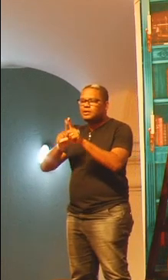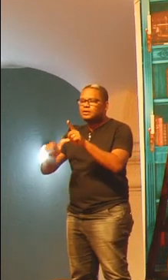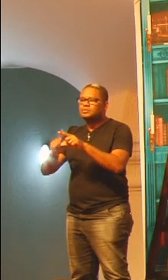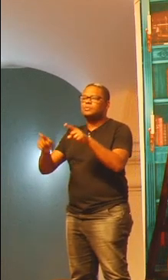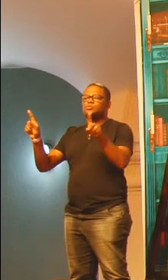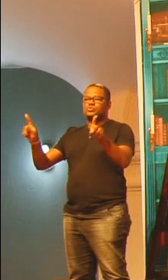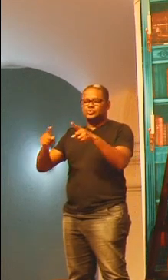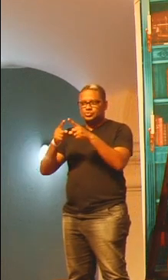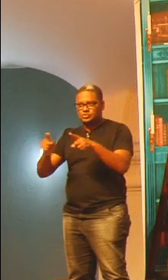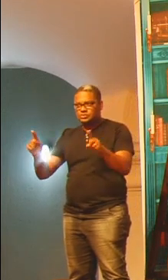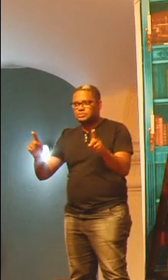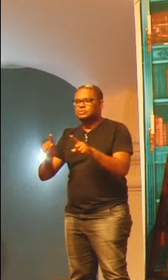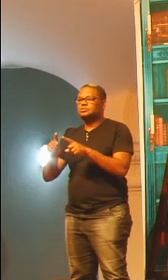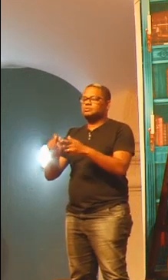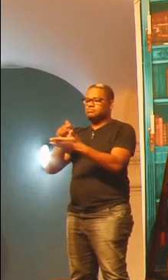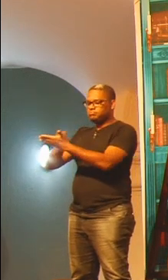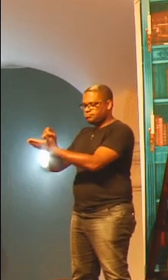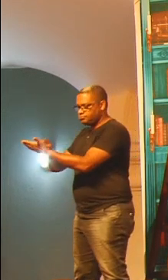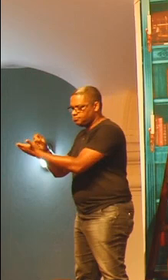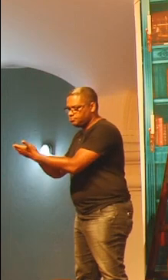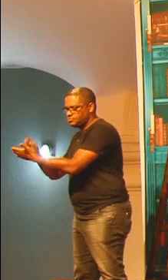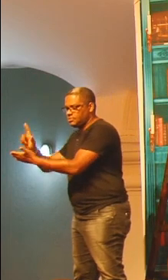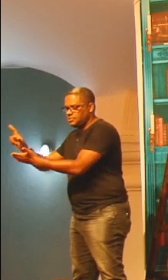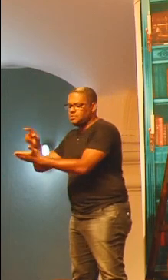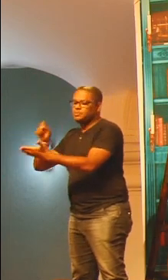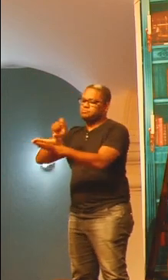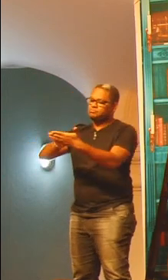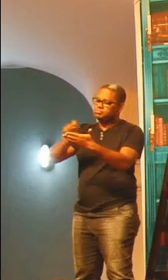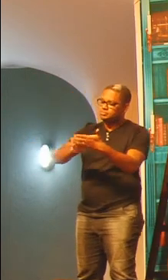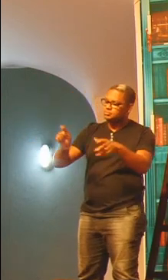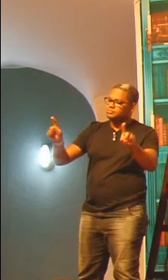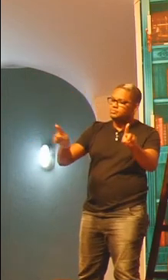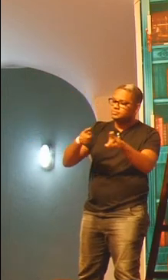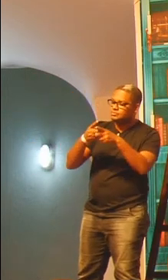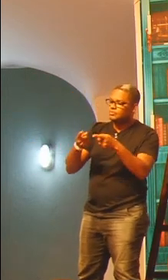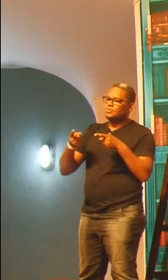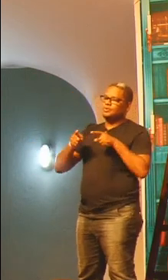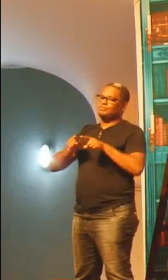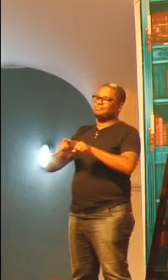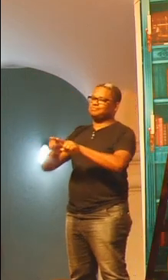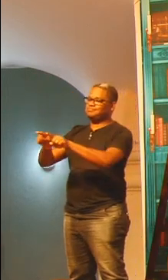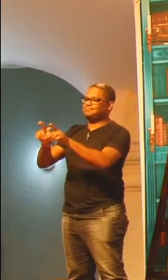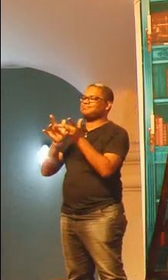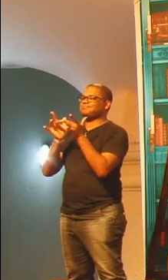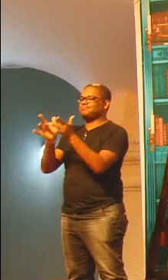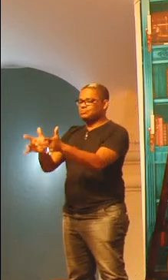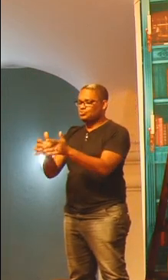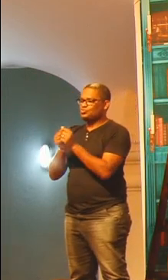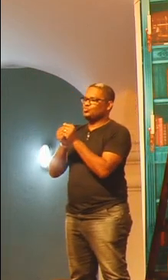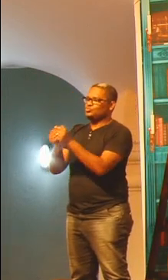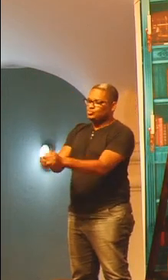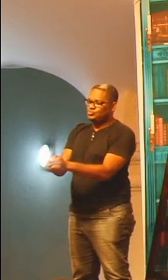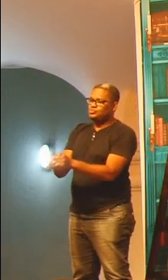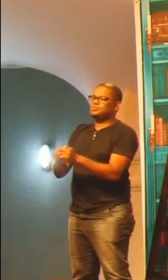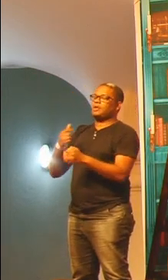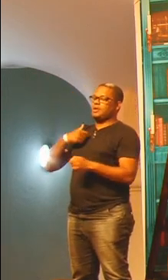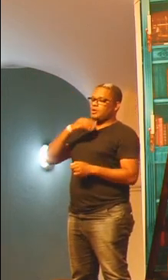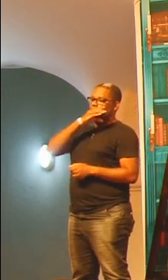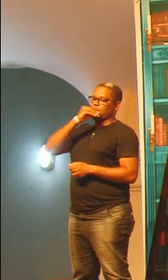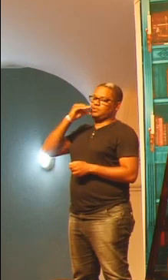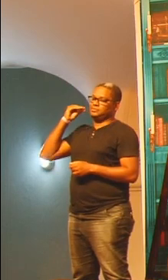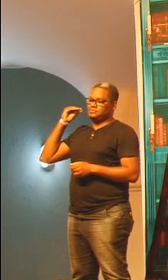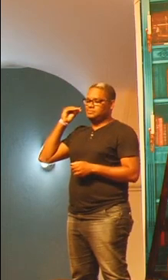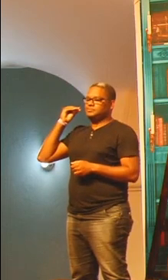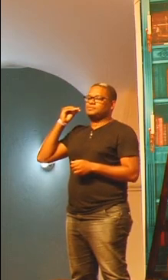música, assim como eu comecei a escrever as crônicas. Então, a música, junto com a literatura, nesse momento da adolescência, acabou sendo